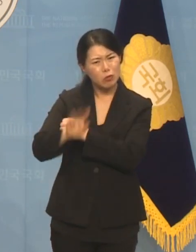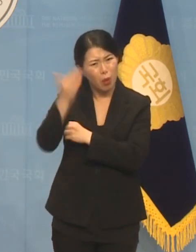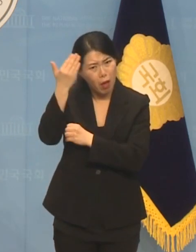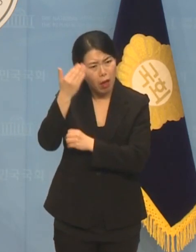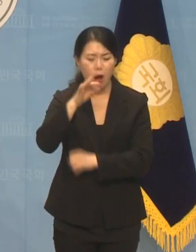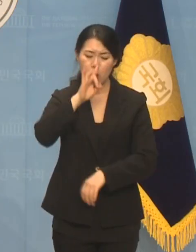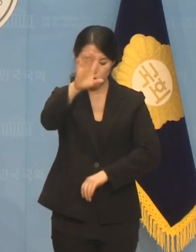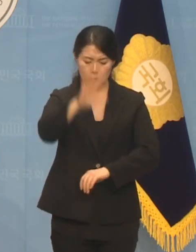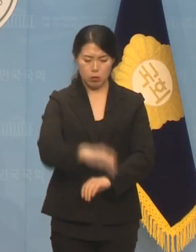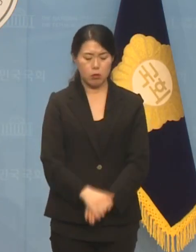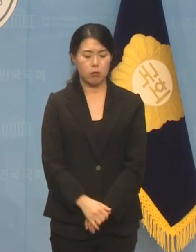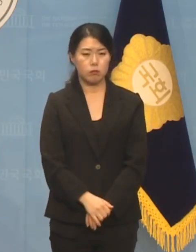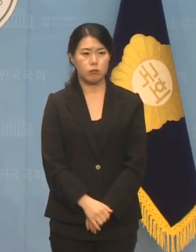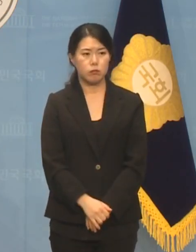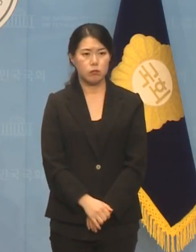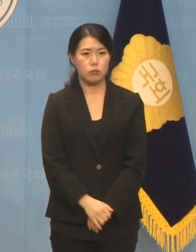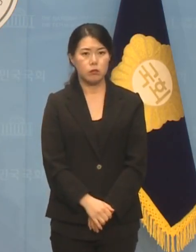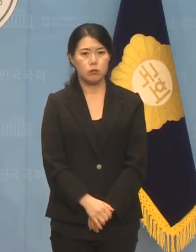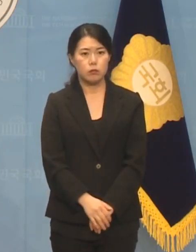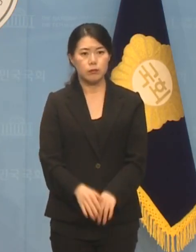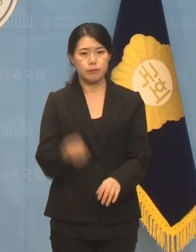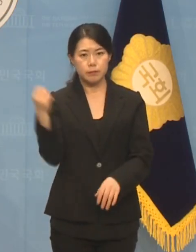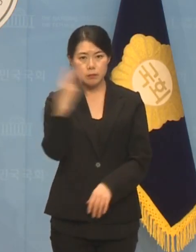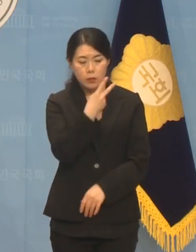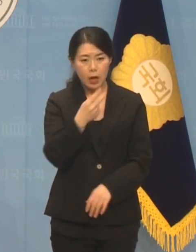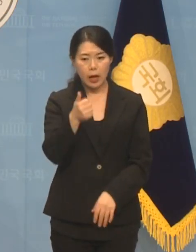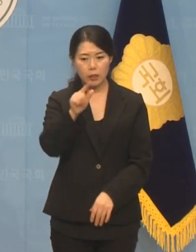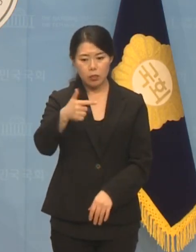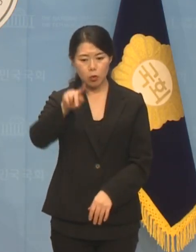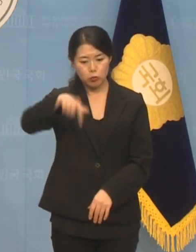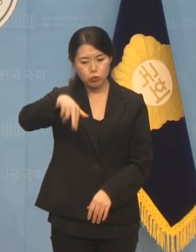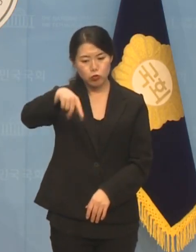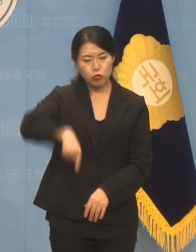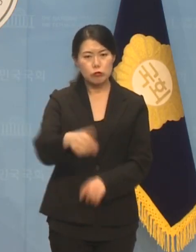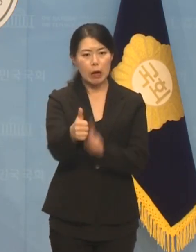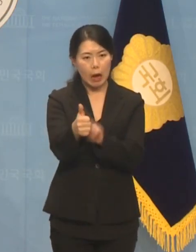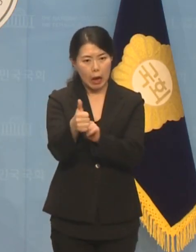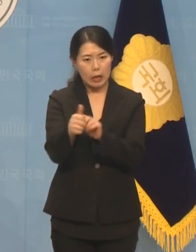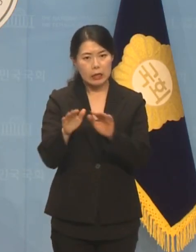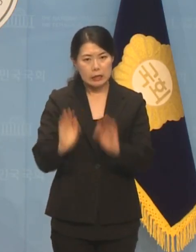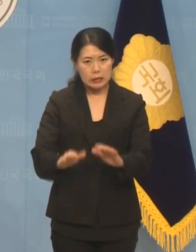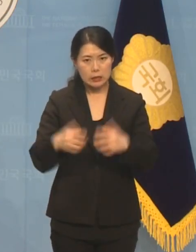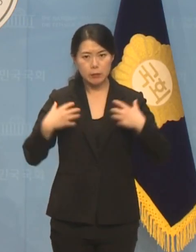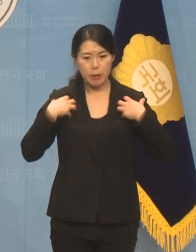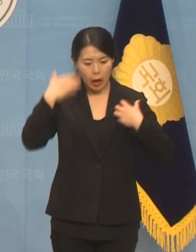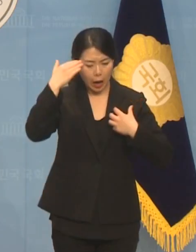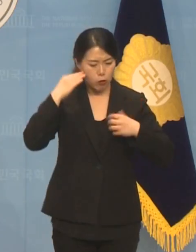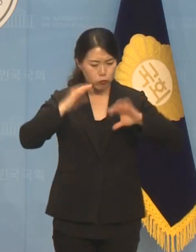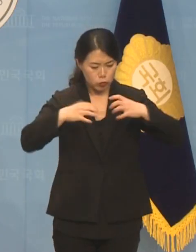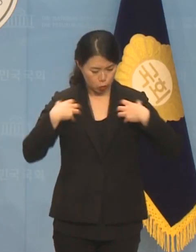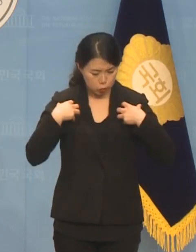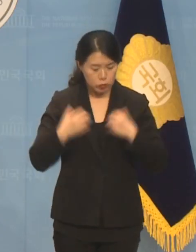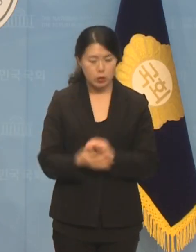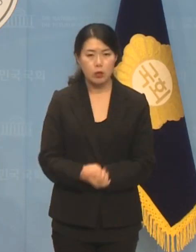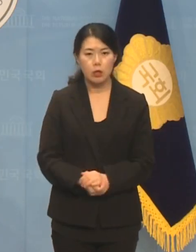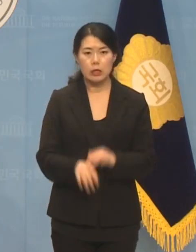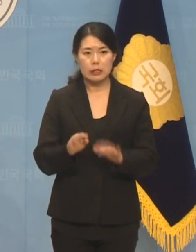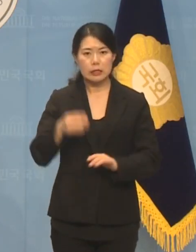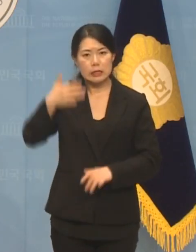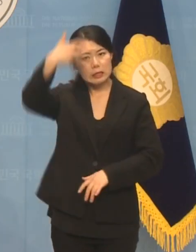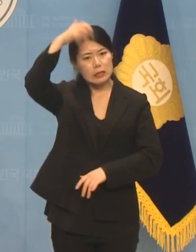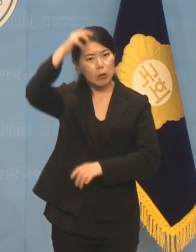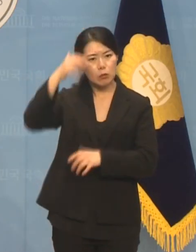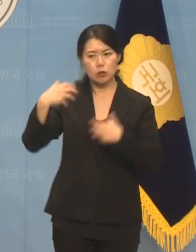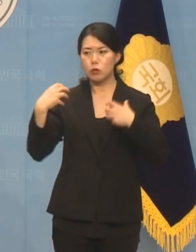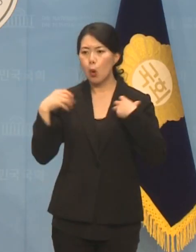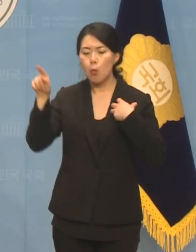것도 밝히겠습니다. 또한 한덕수 권한대행이 이끌고 있는 현 대한민국 정부는 트럼프